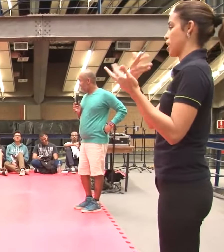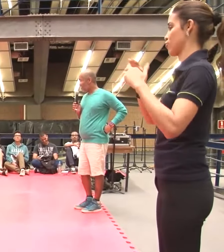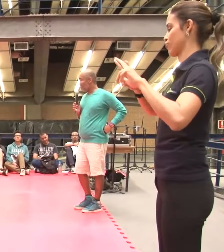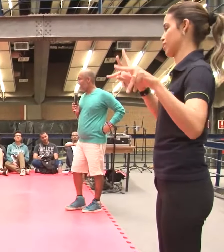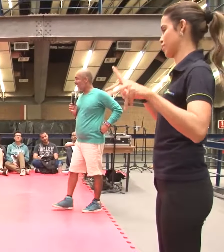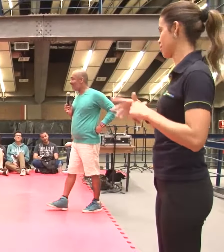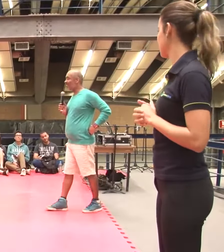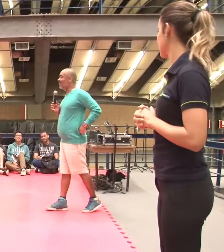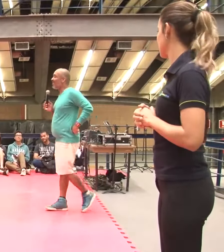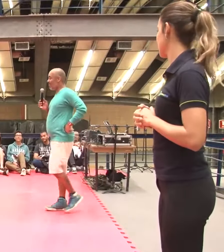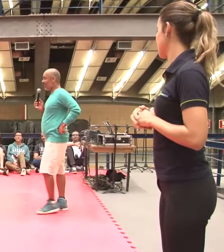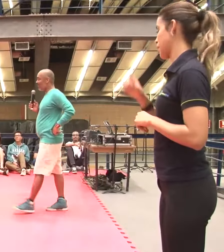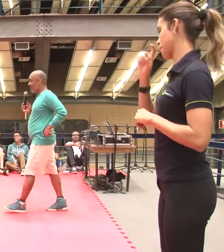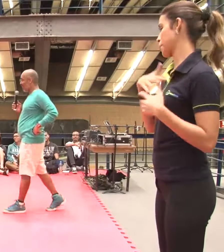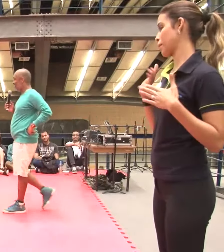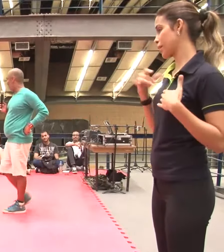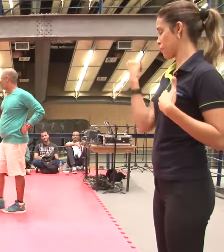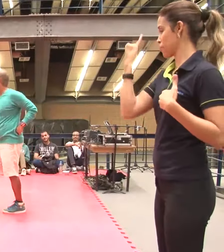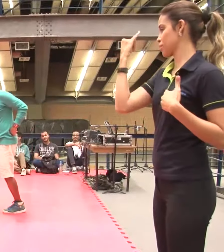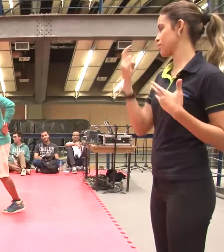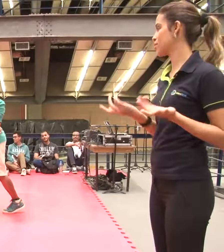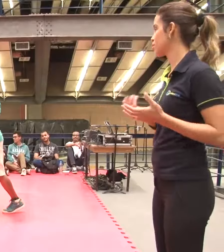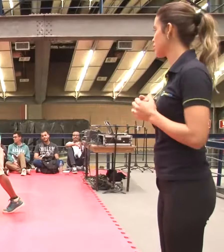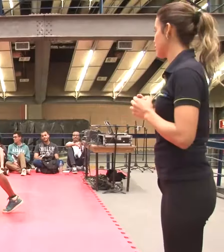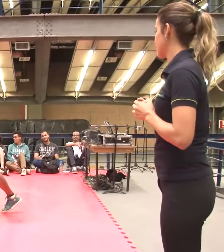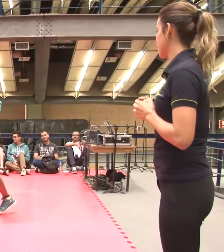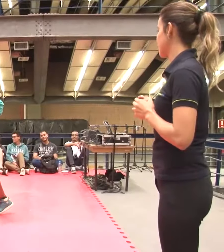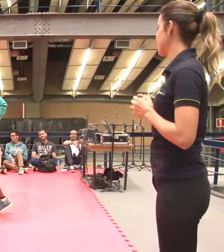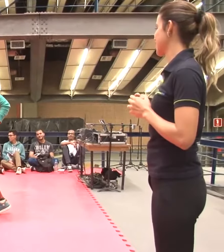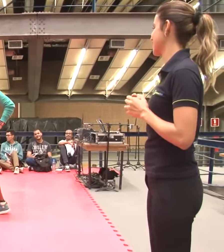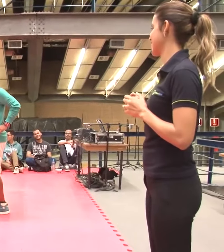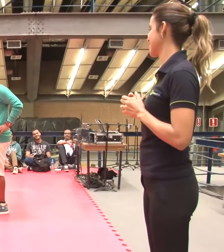novel. Tão chique, né? Isso é tão importante quando eu falo inglês.